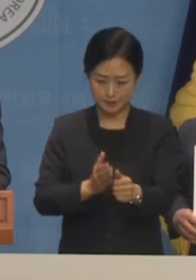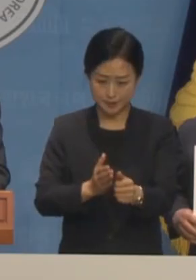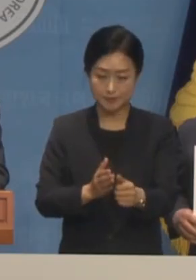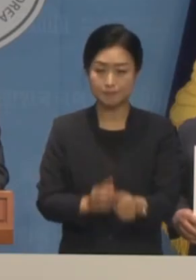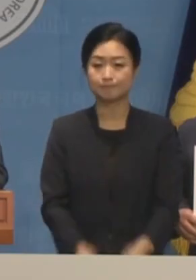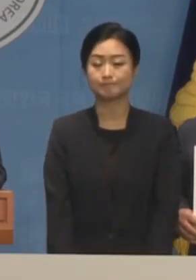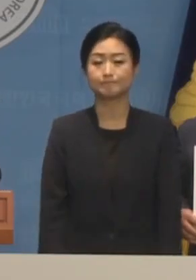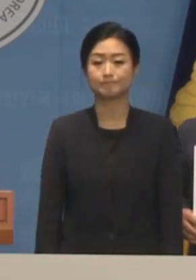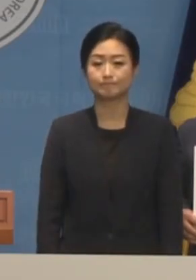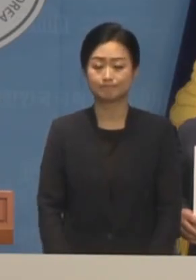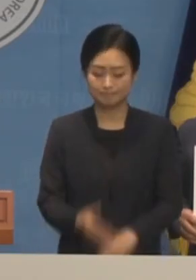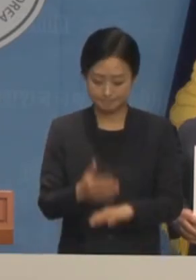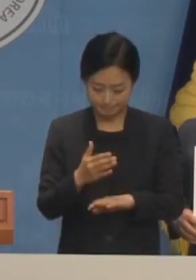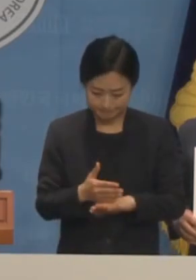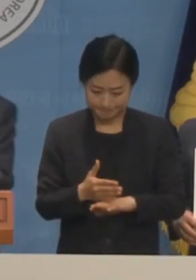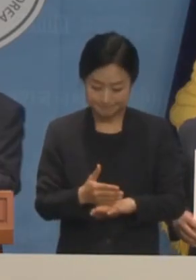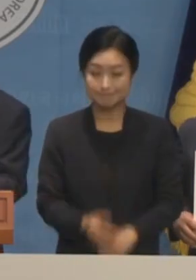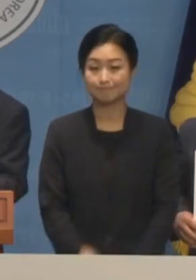절실합니다